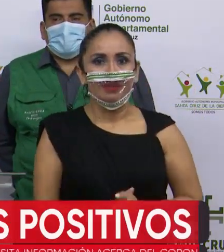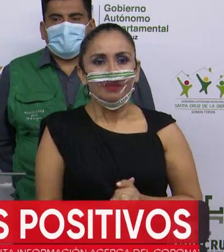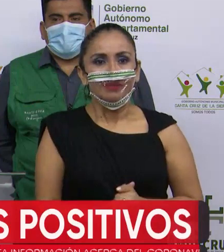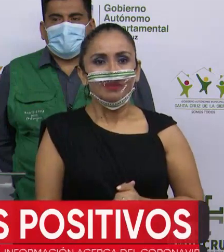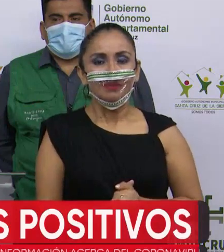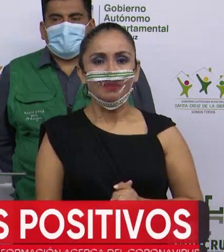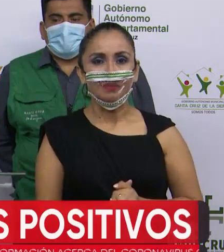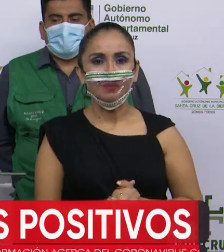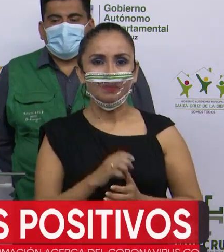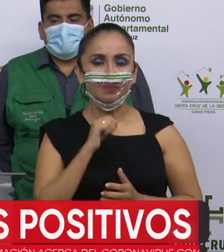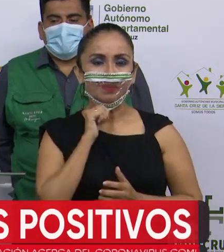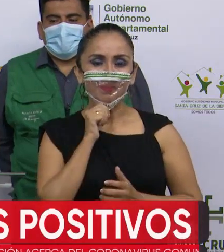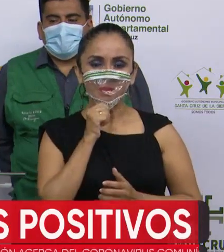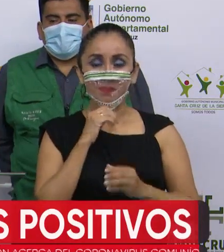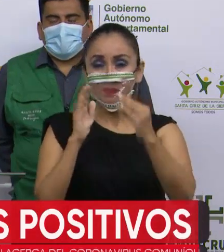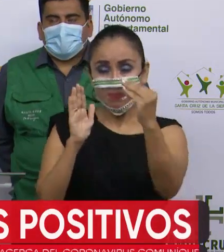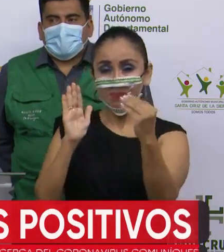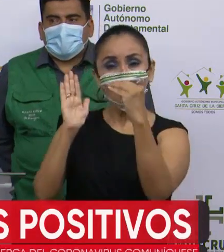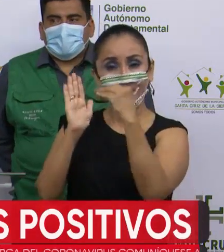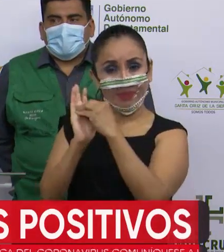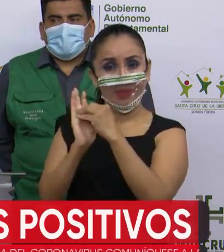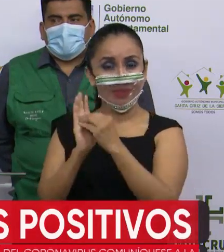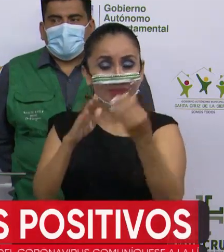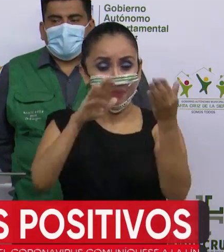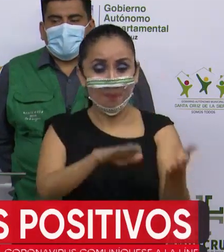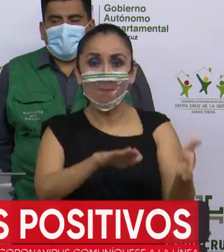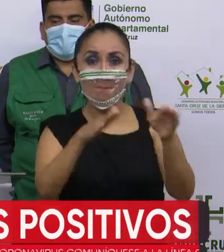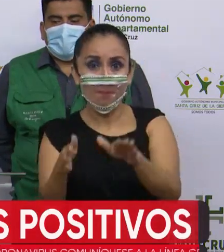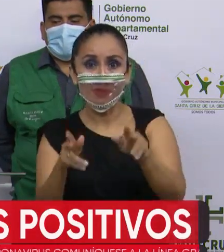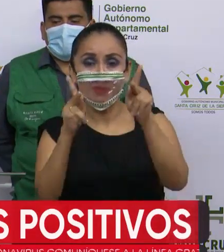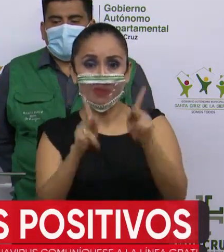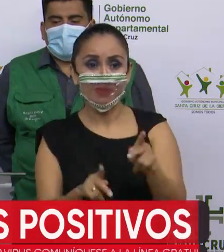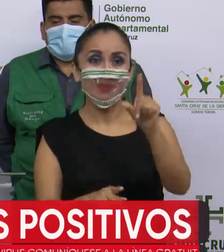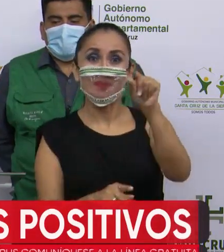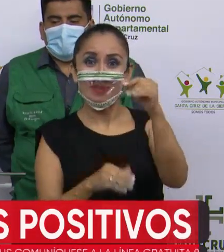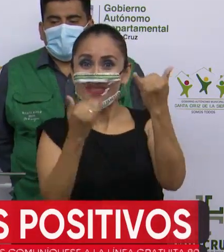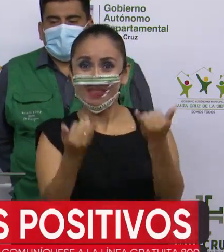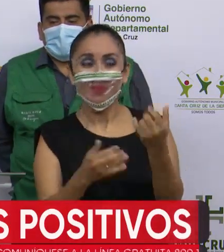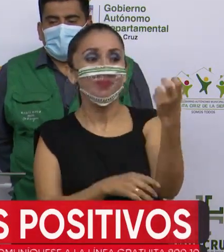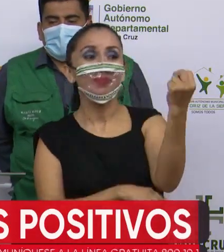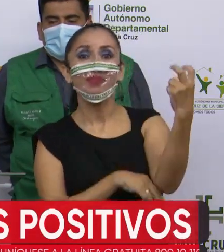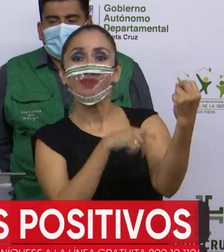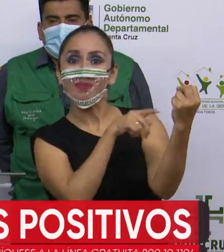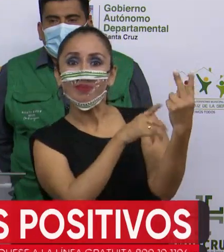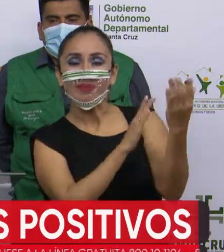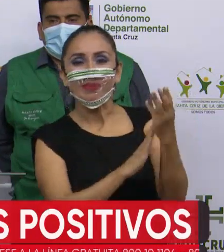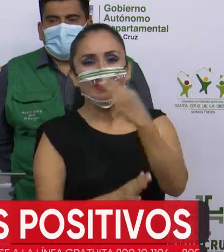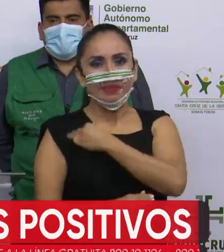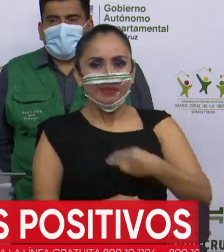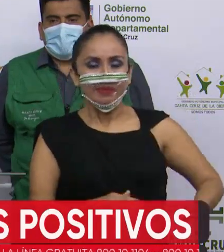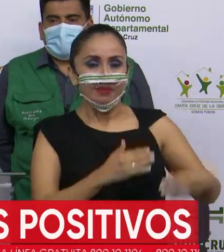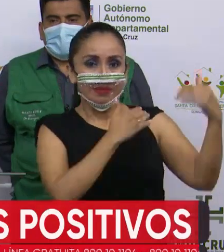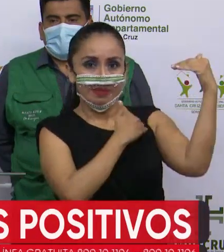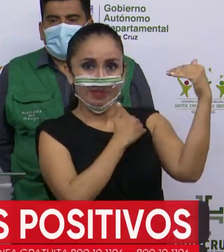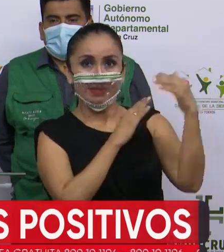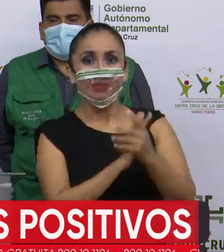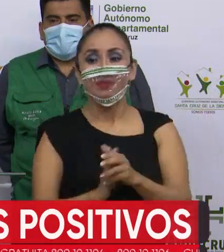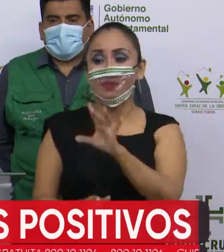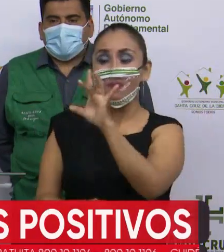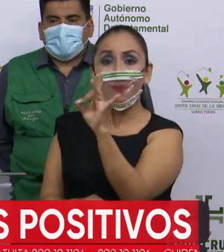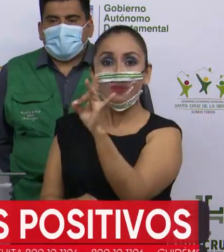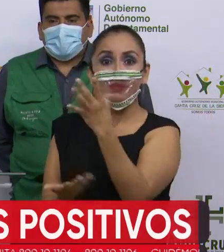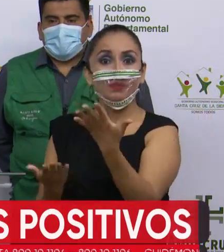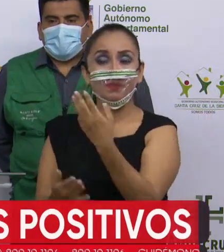este registro que hemos indicado de fallecimientos para hoy día, 12 corresponden a Santa Cruz de la Sierra y